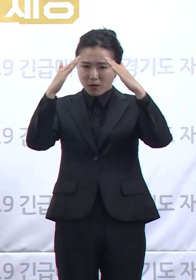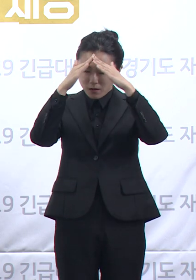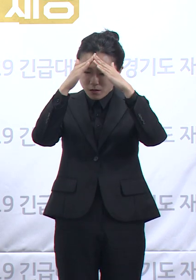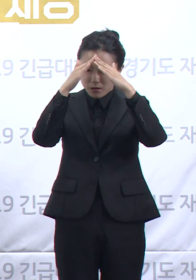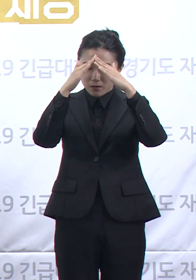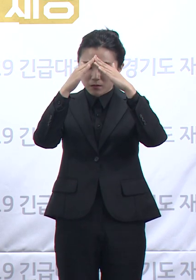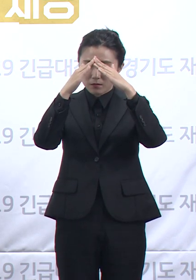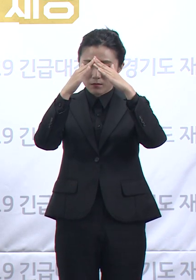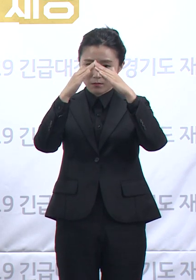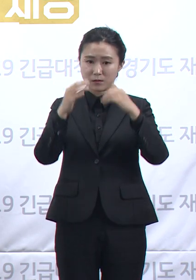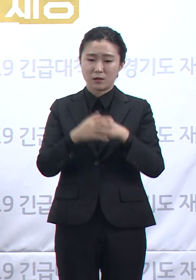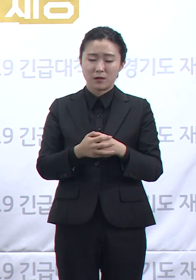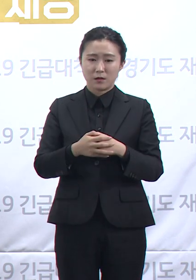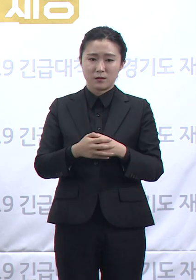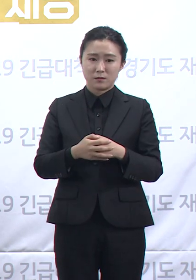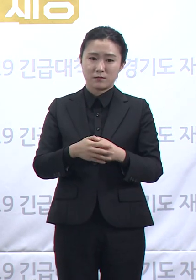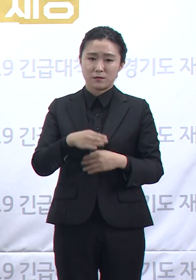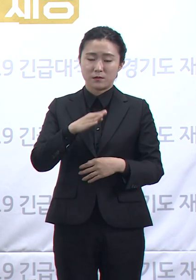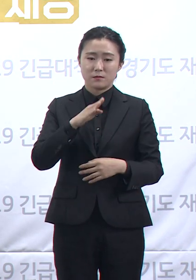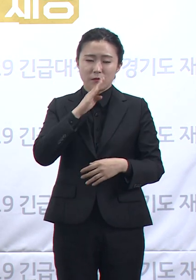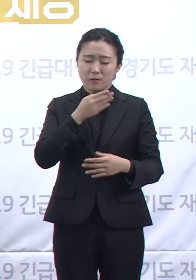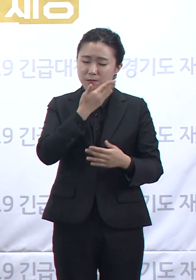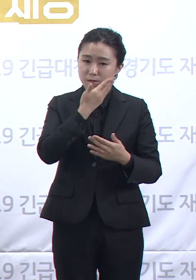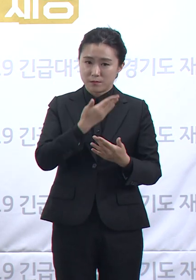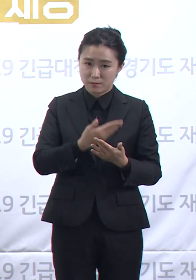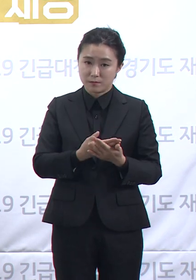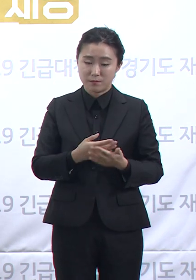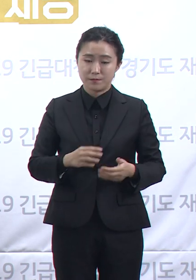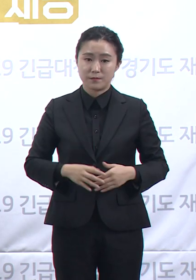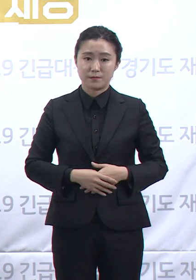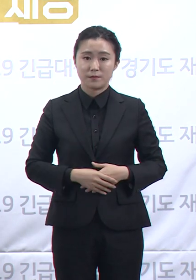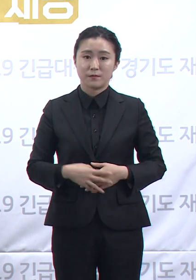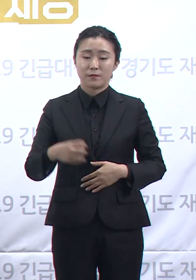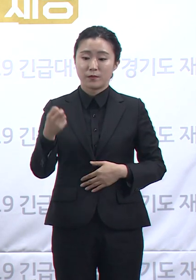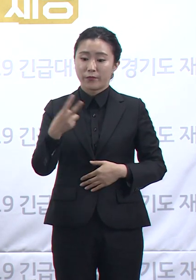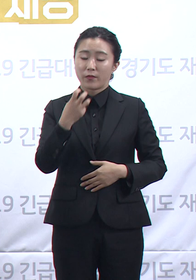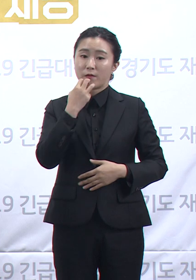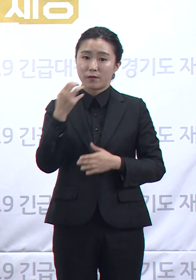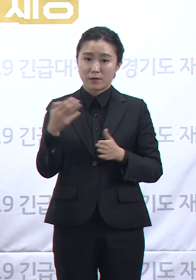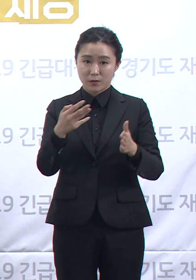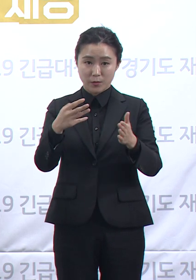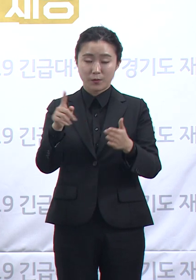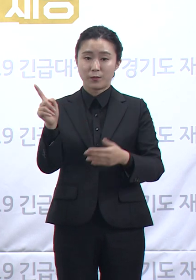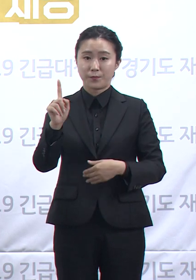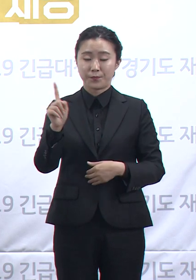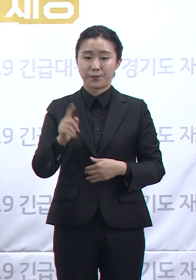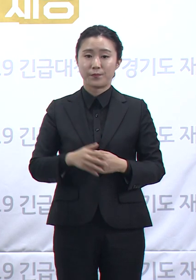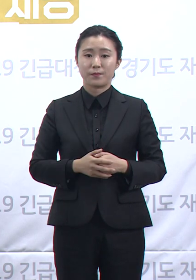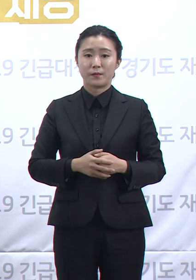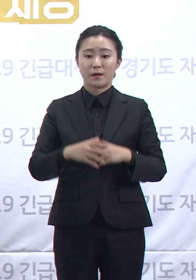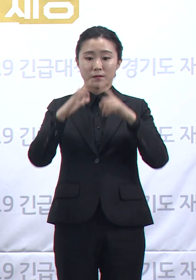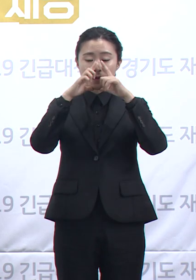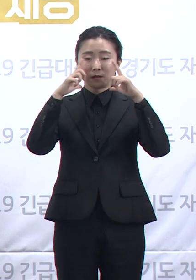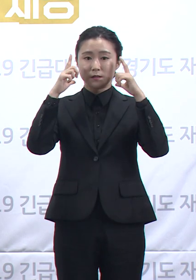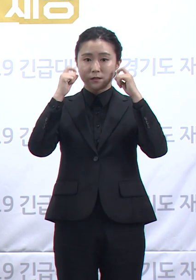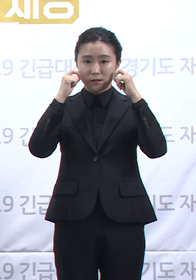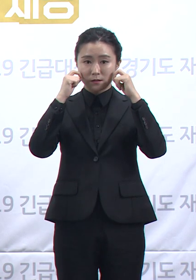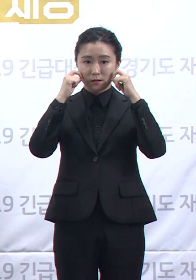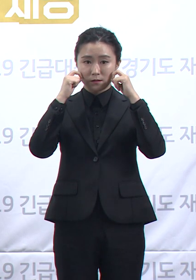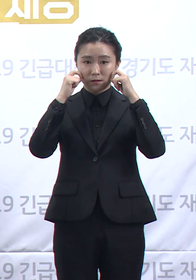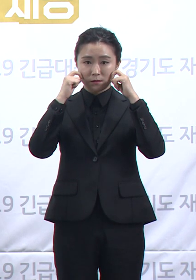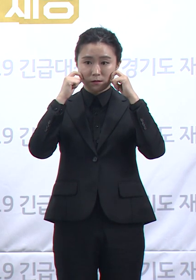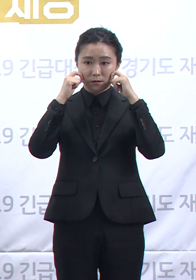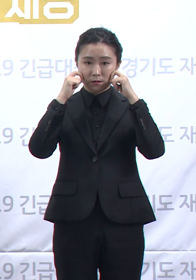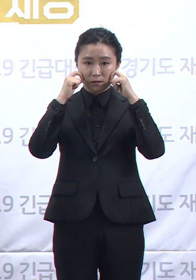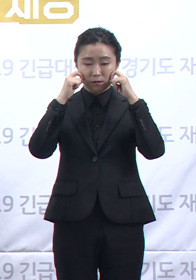방역수칙이며 아무리 강조해도 지나치지 않습니다. 또한 경기도는 마스크 착용 의무화에 따른 계도 기간을